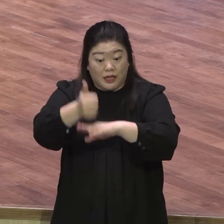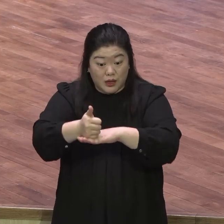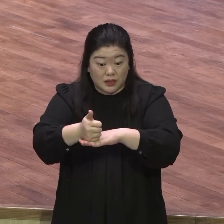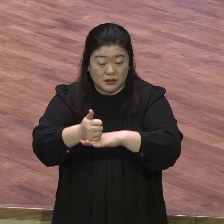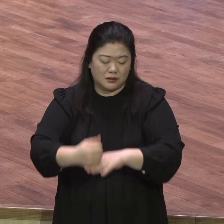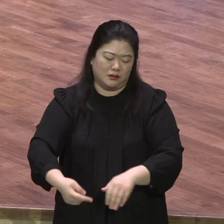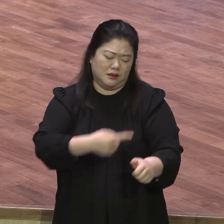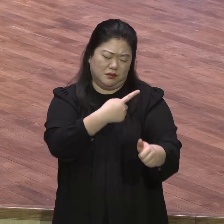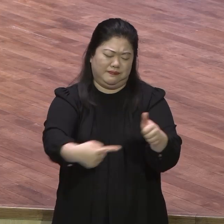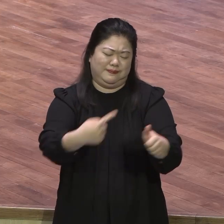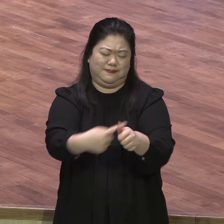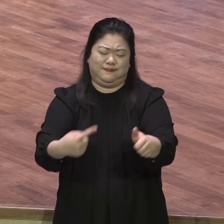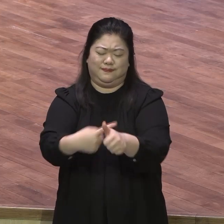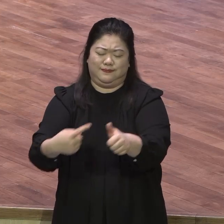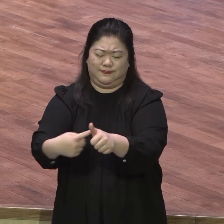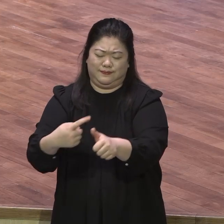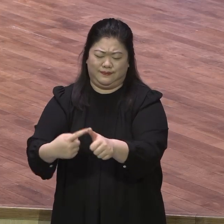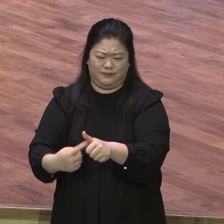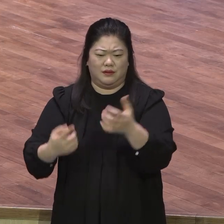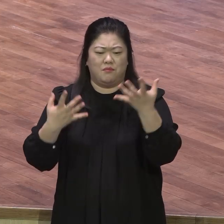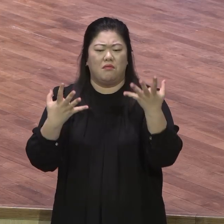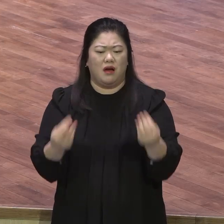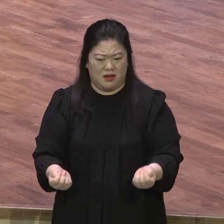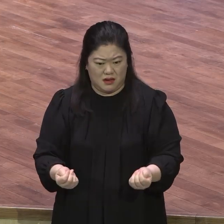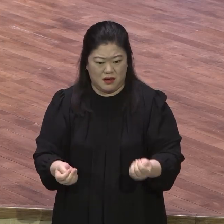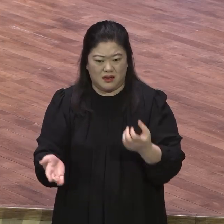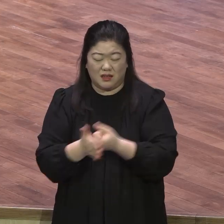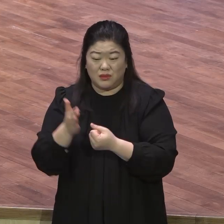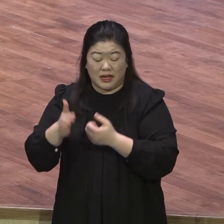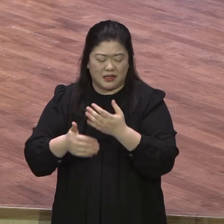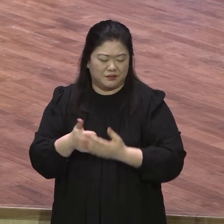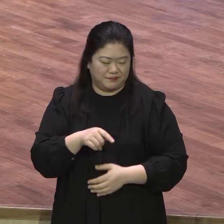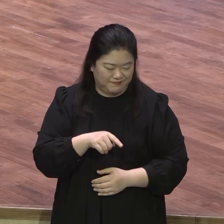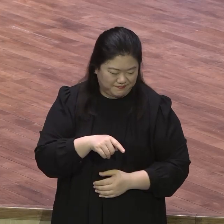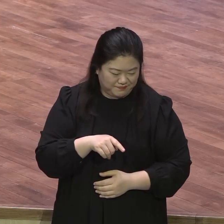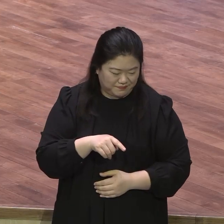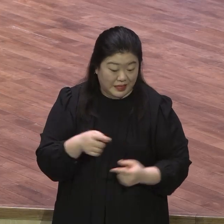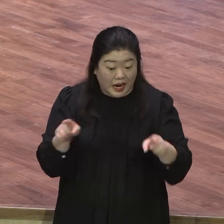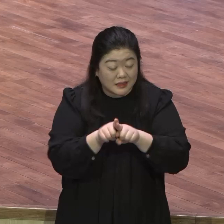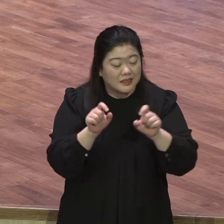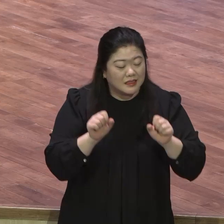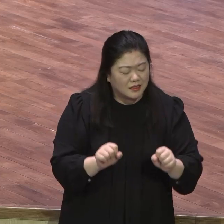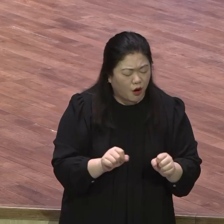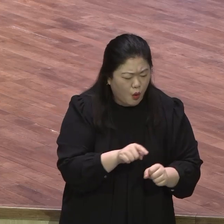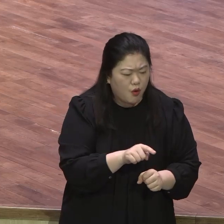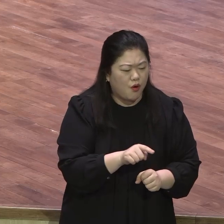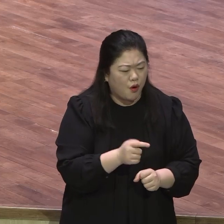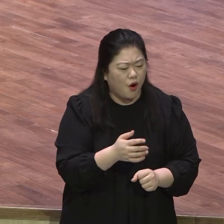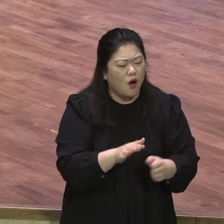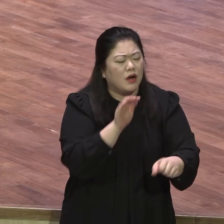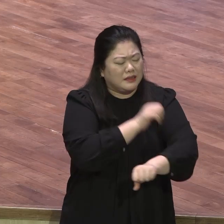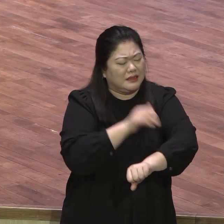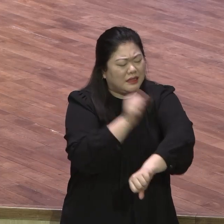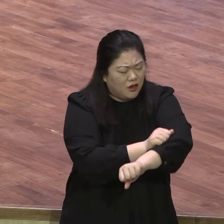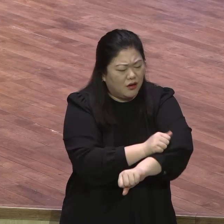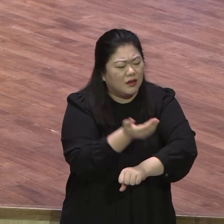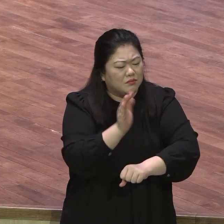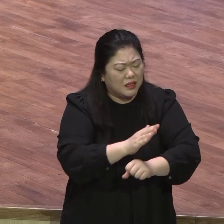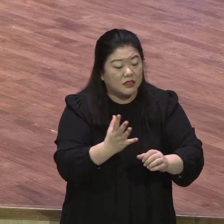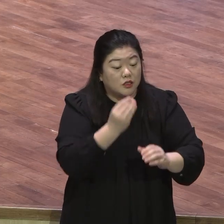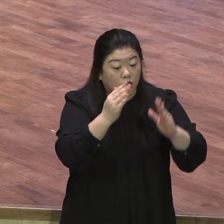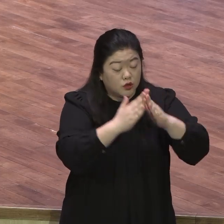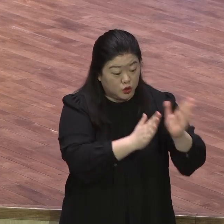죽여서 너 손으로는 성경 못 지어. 너는 준비만 해. 그래서 성경 준비만 해놨지 자기 짓지를 못했어요.